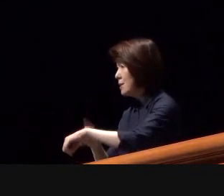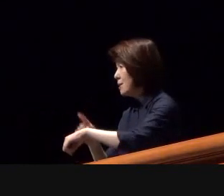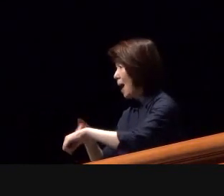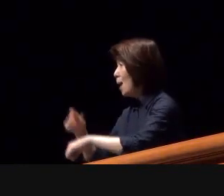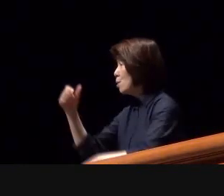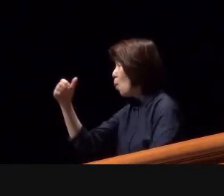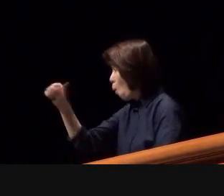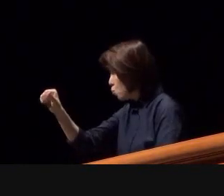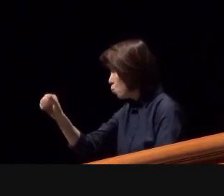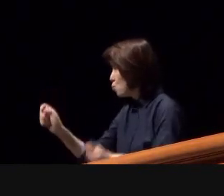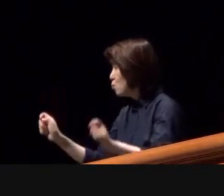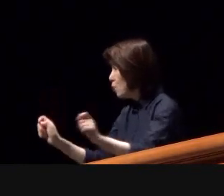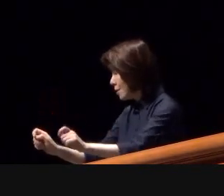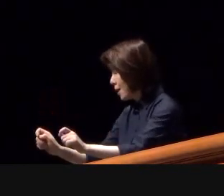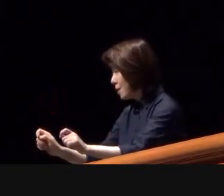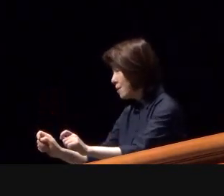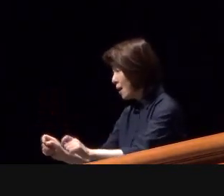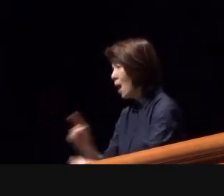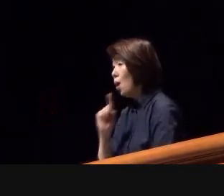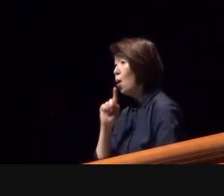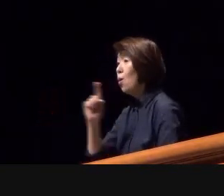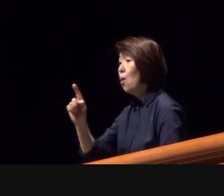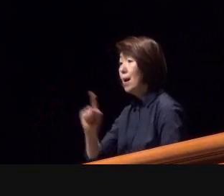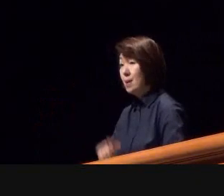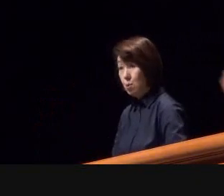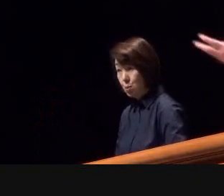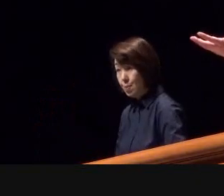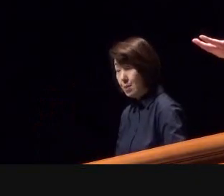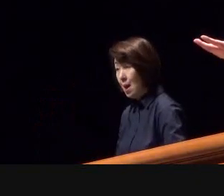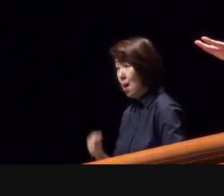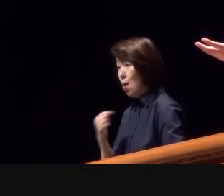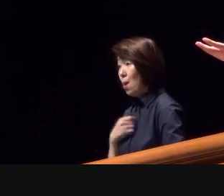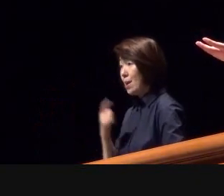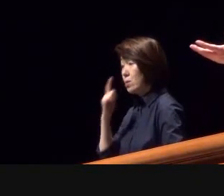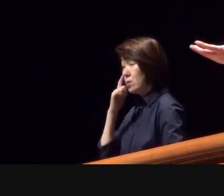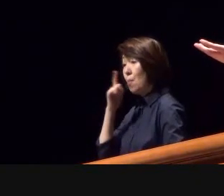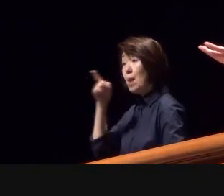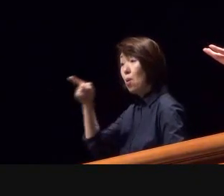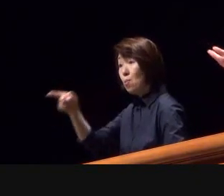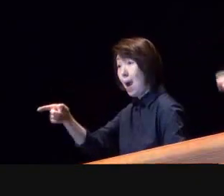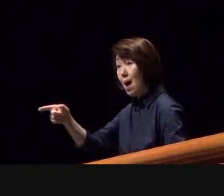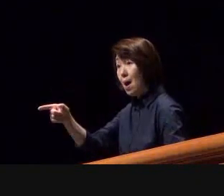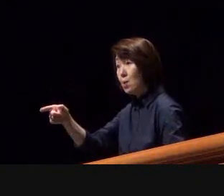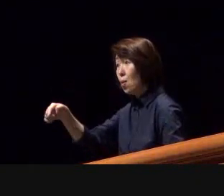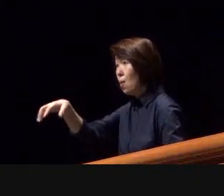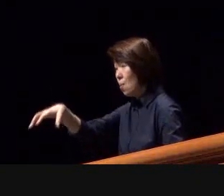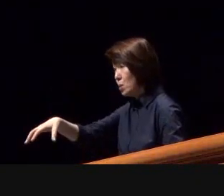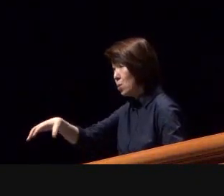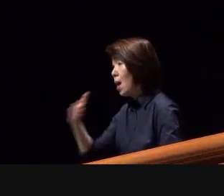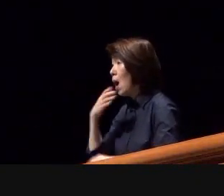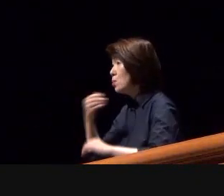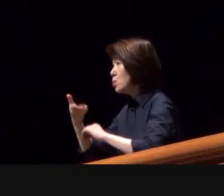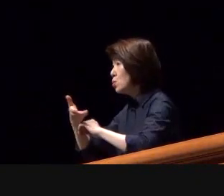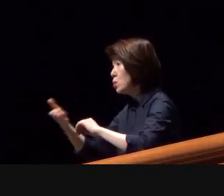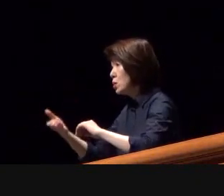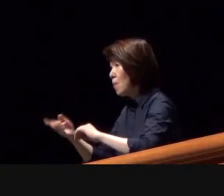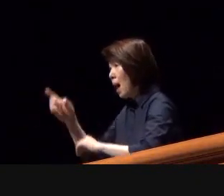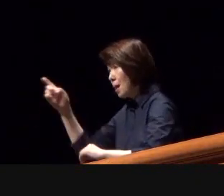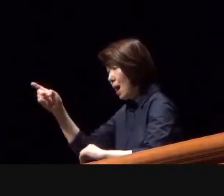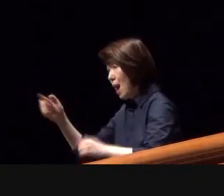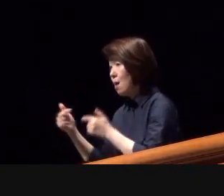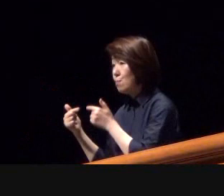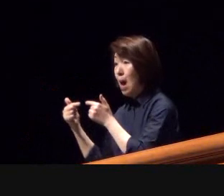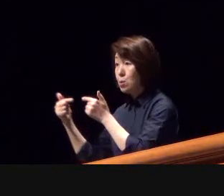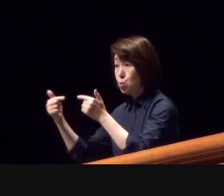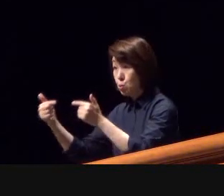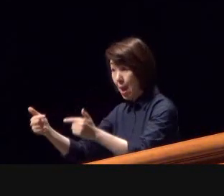ございましたけれども、お話をいたしました。私の目の前にはですね、福島からバス